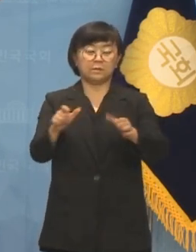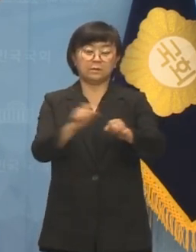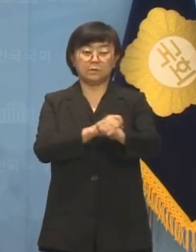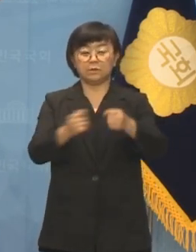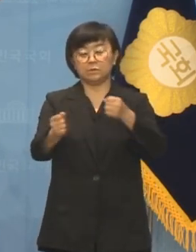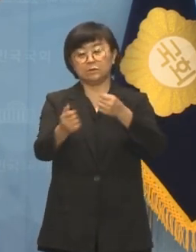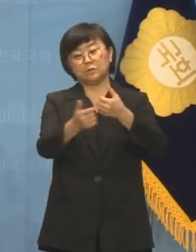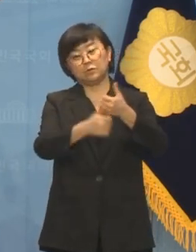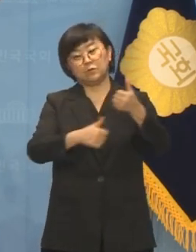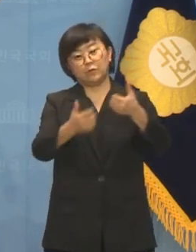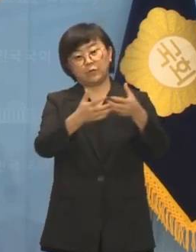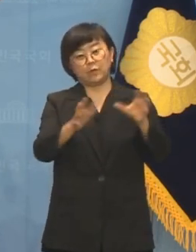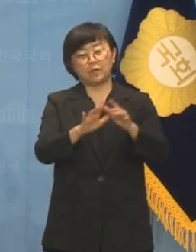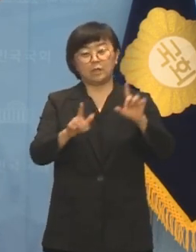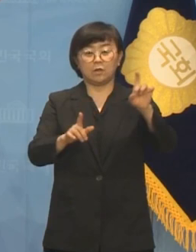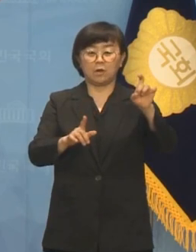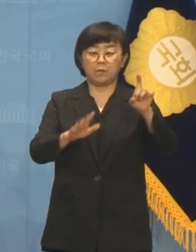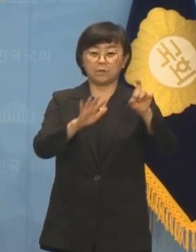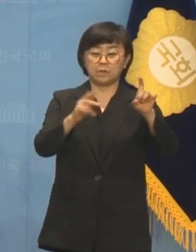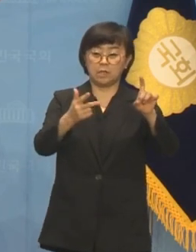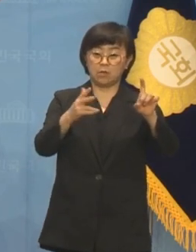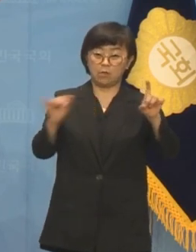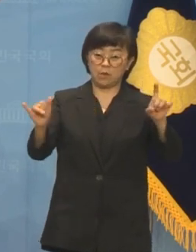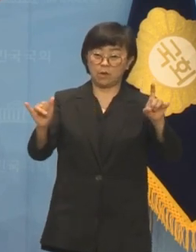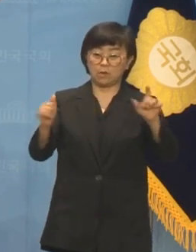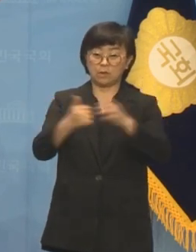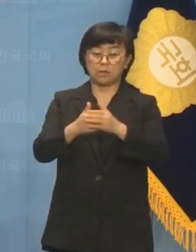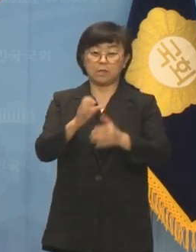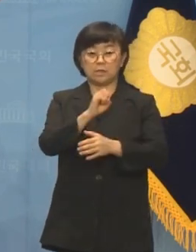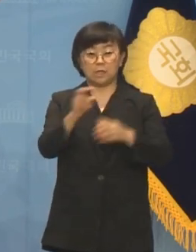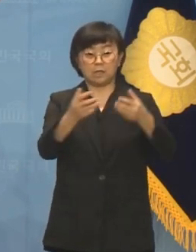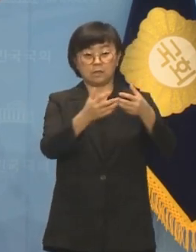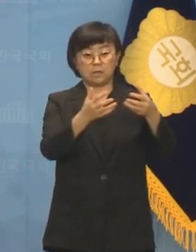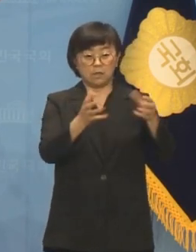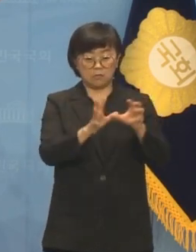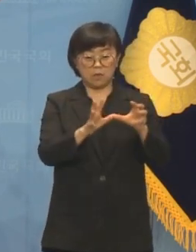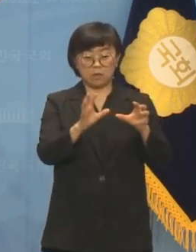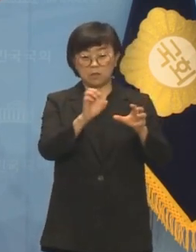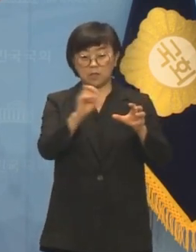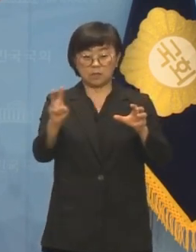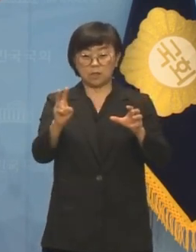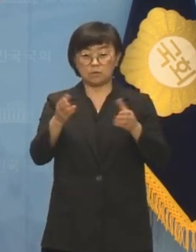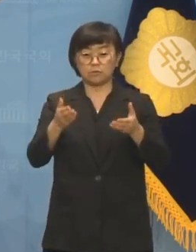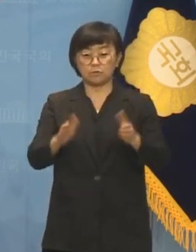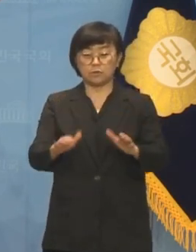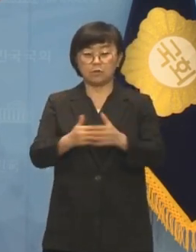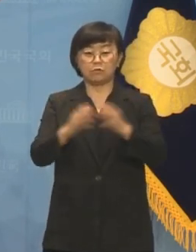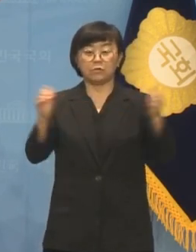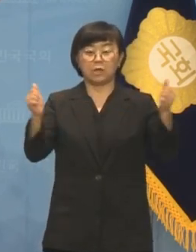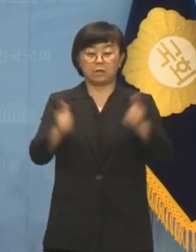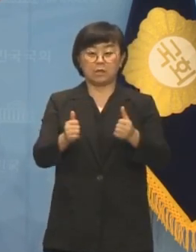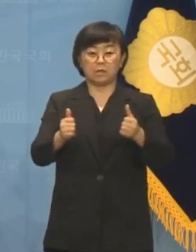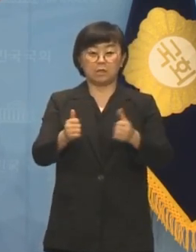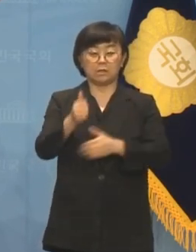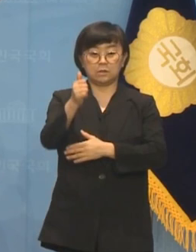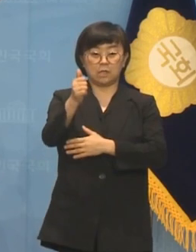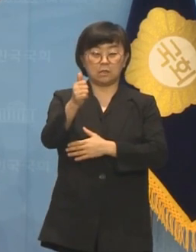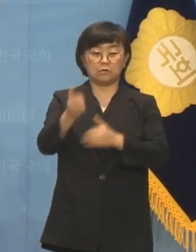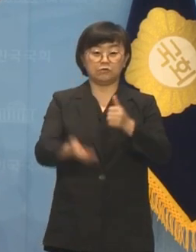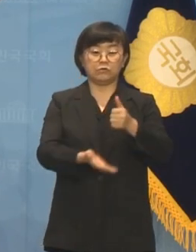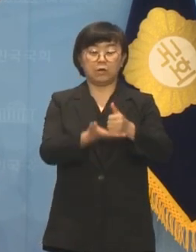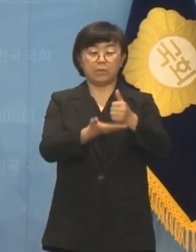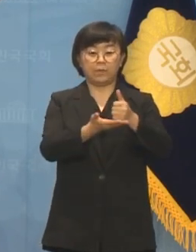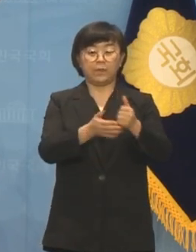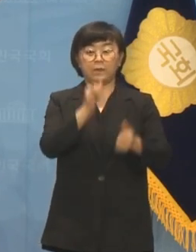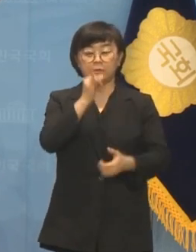특조위는 위원 11명 중 7명을 야당과 야당 출신의 국회의장이 추천합니다.